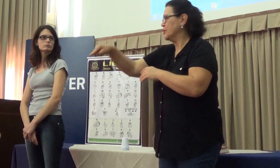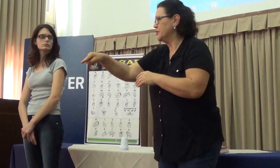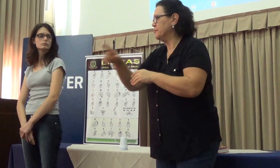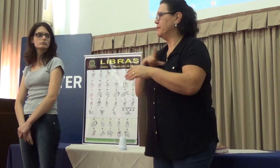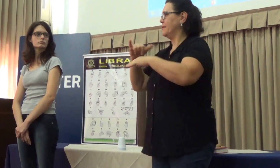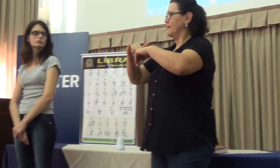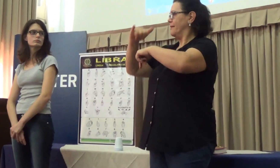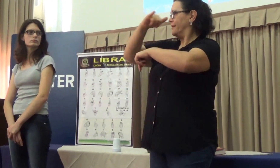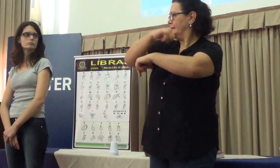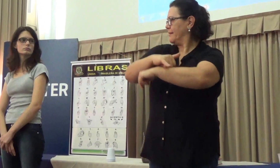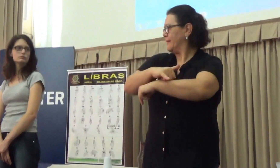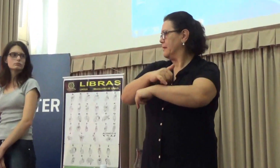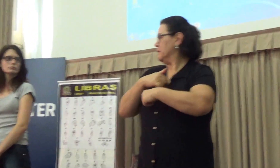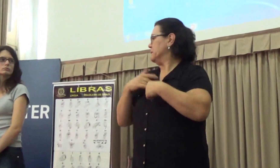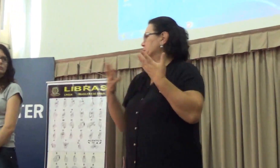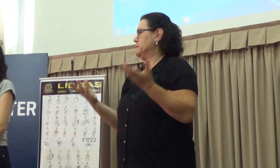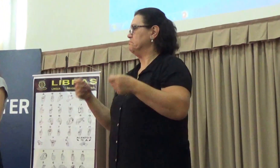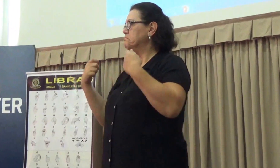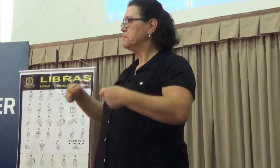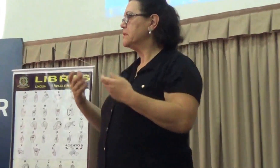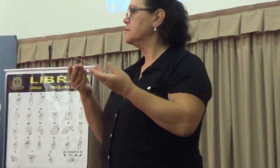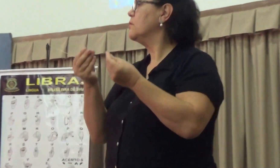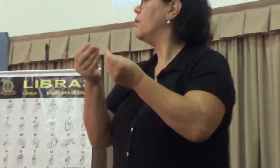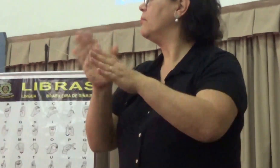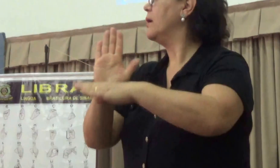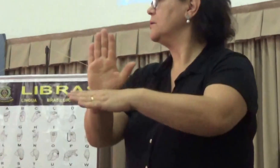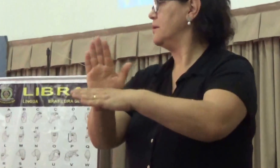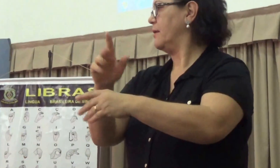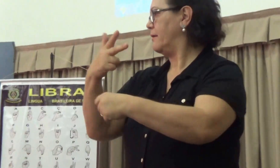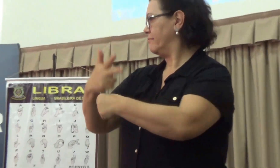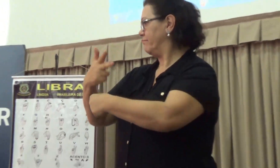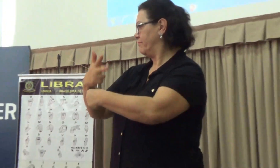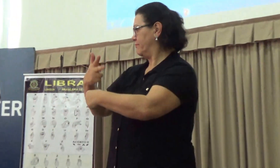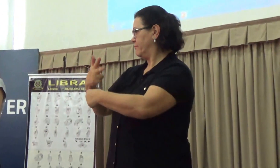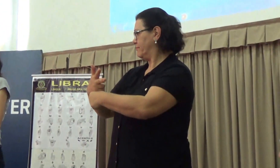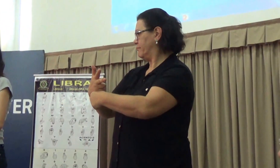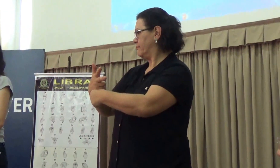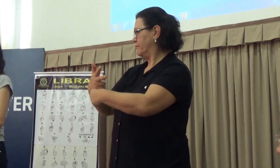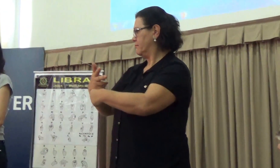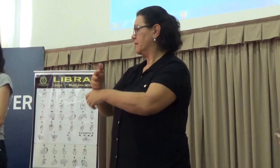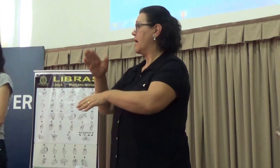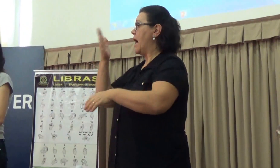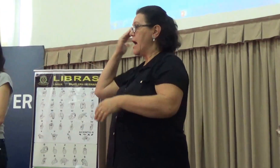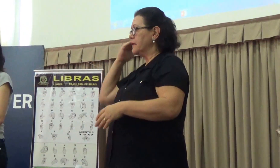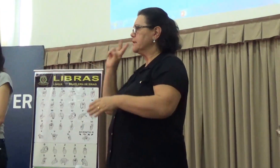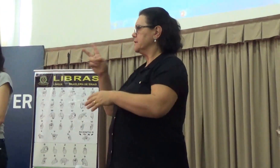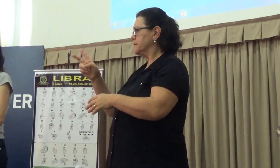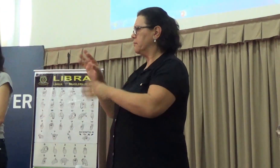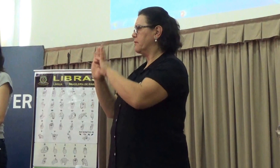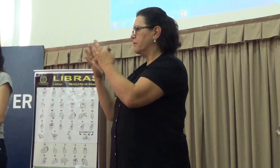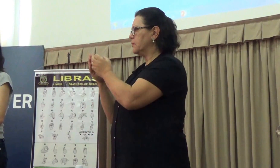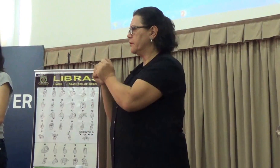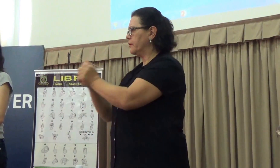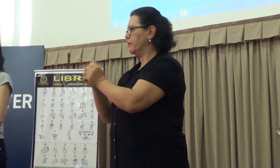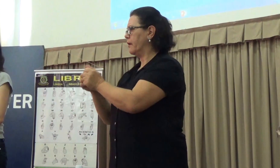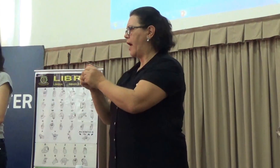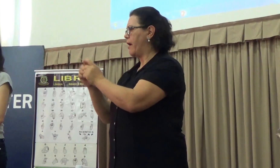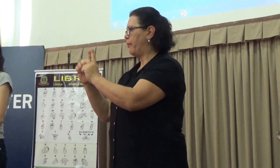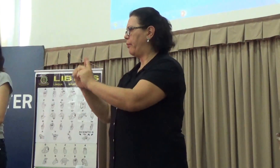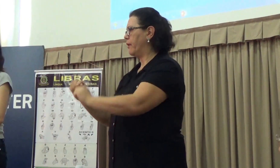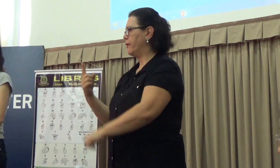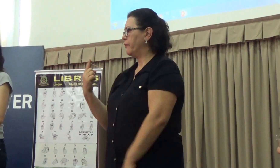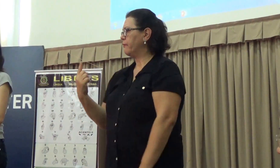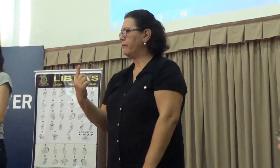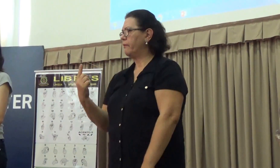em Colombo, Curitiba, São José dos Pinhais. Então, como eu vou ajudar essas pessoas da terceira idade também?